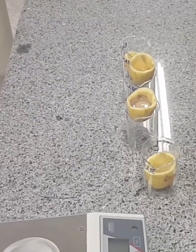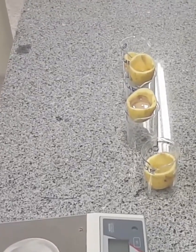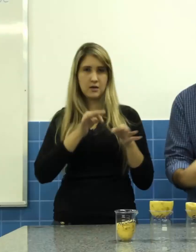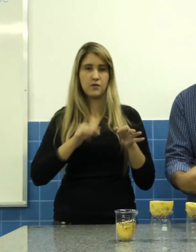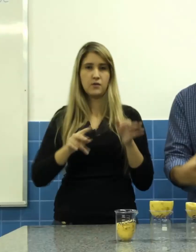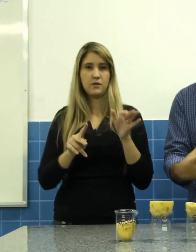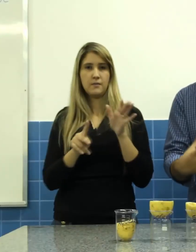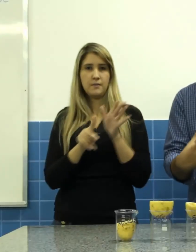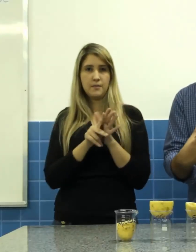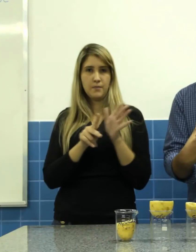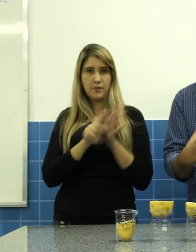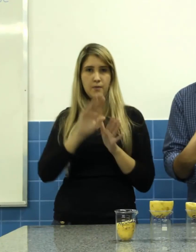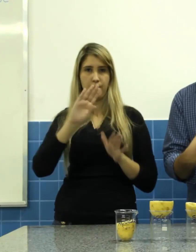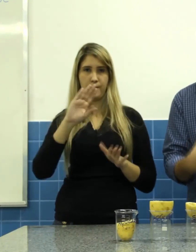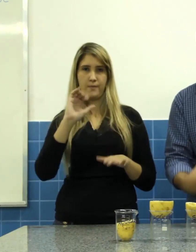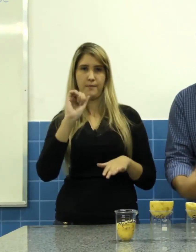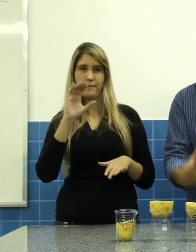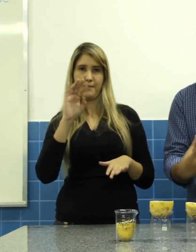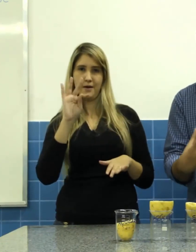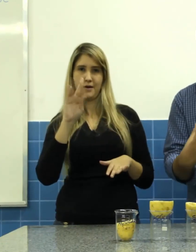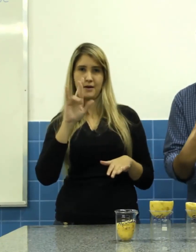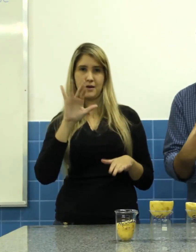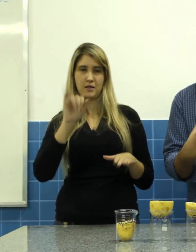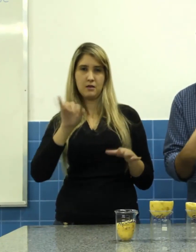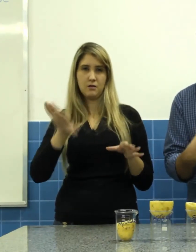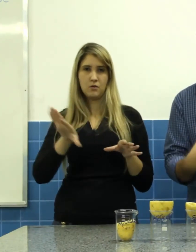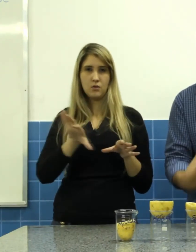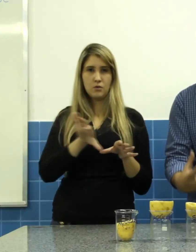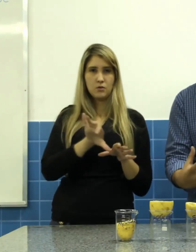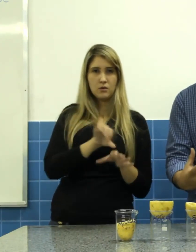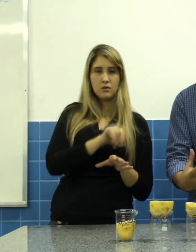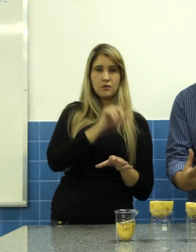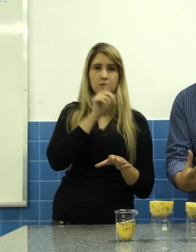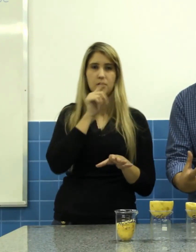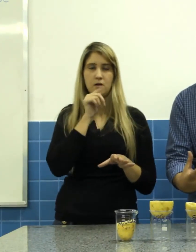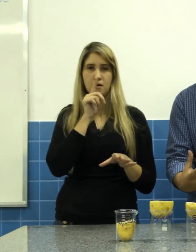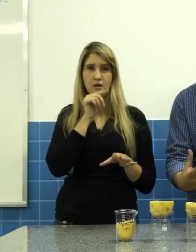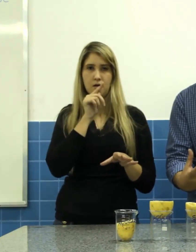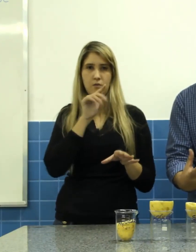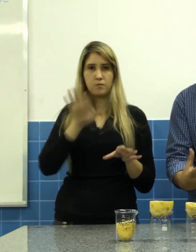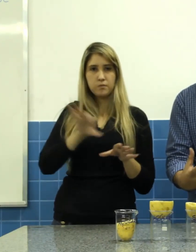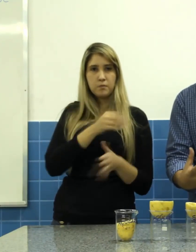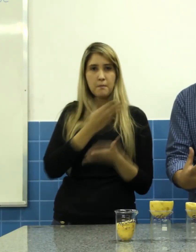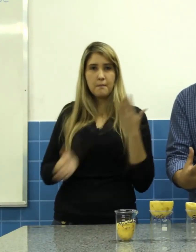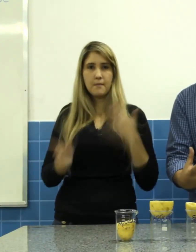bactérias, havendo uma desidratação severa dessas bactérias,